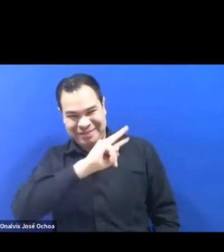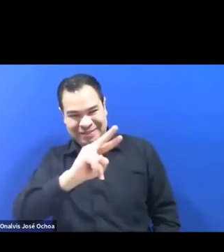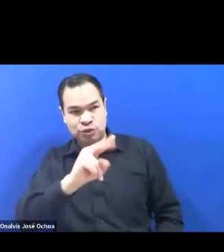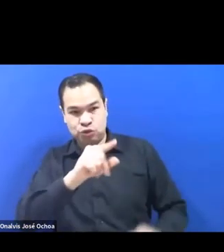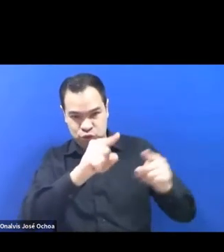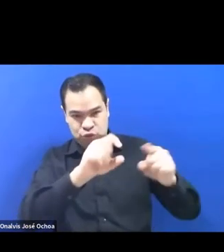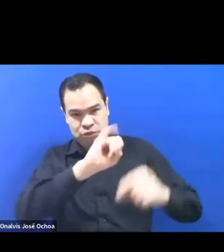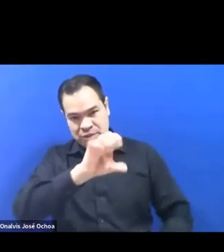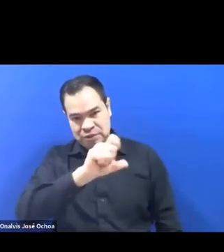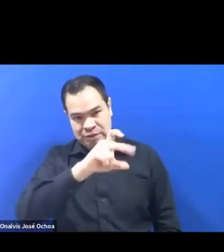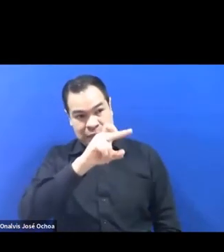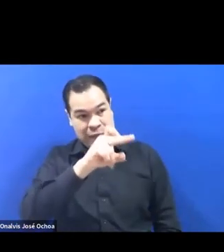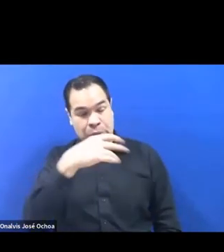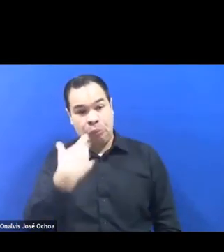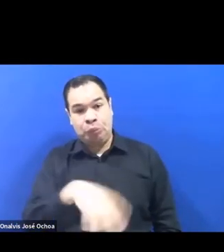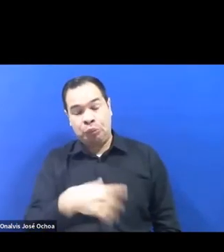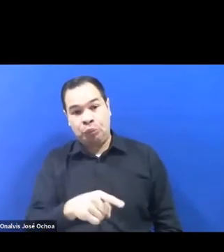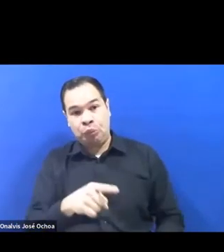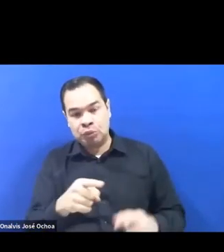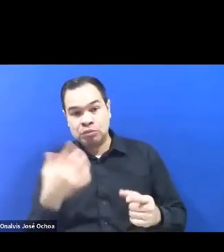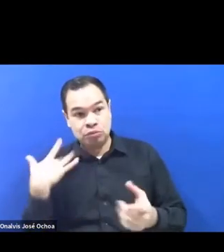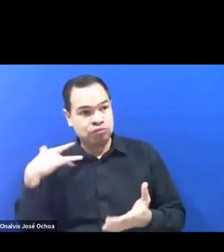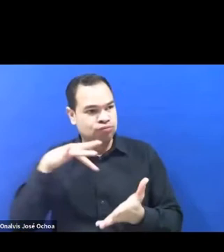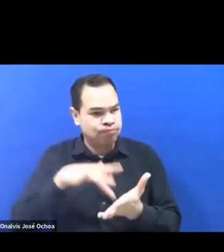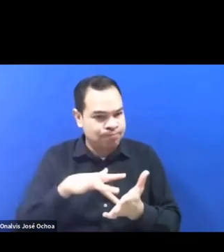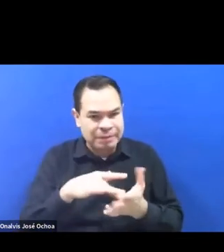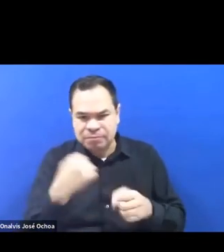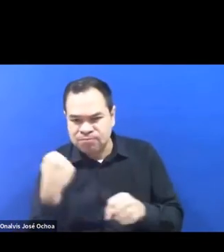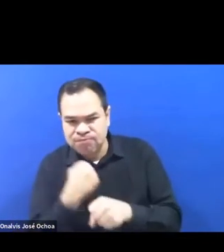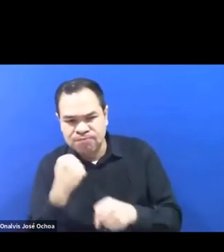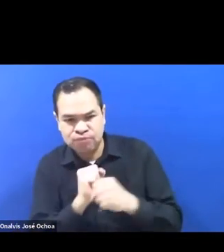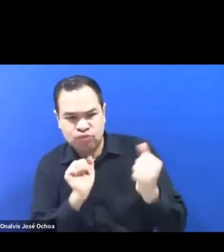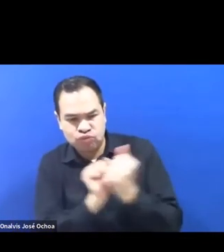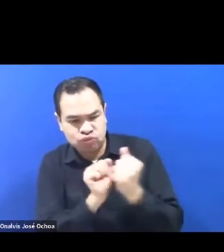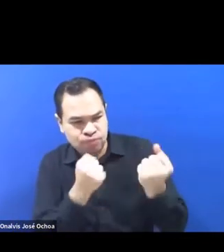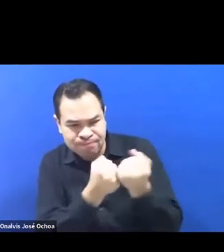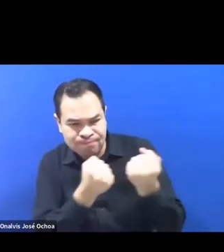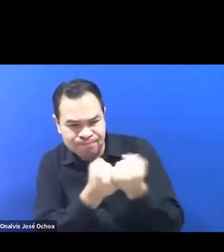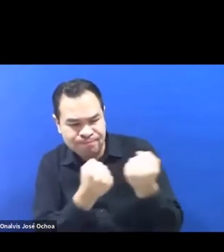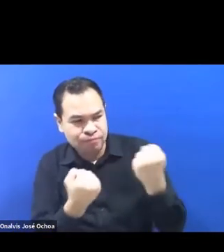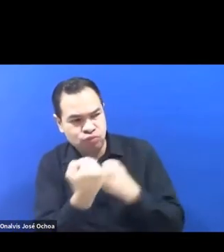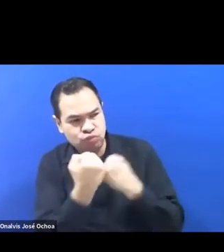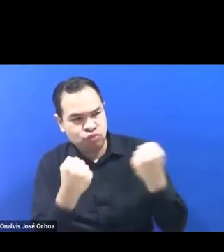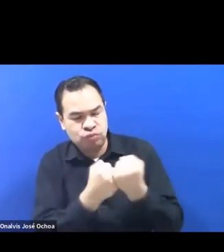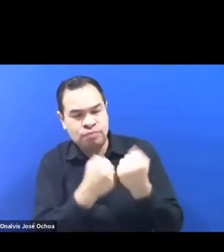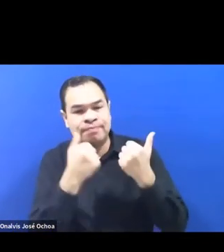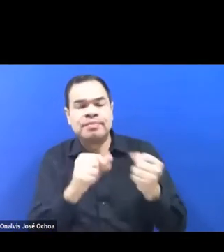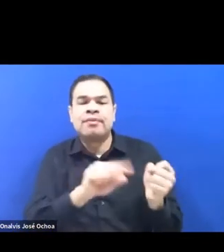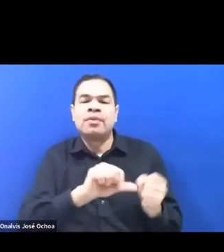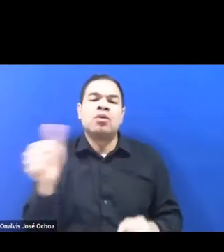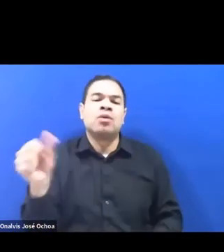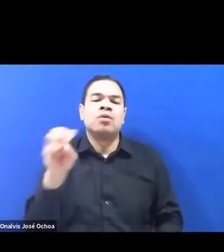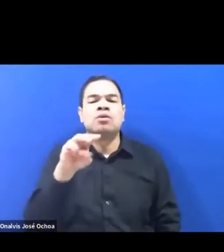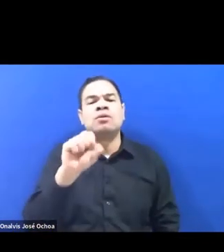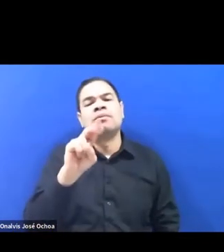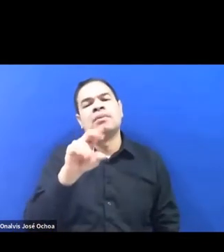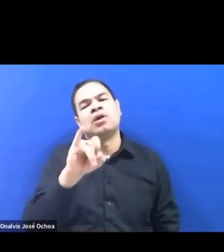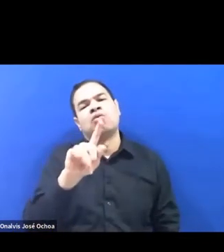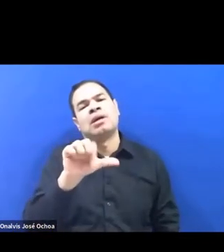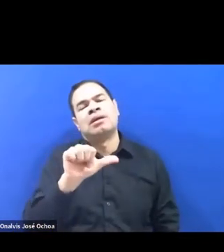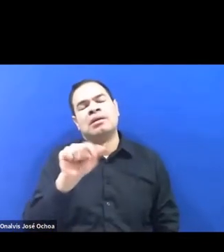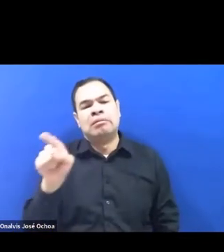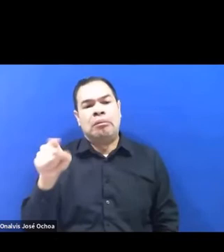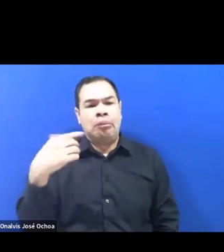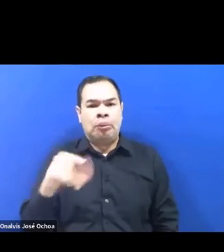placer siempre coincidir en estos espacios, seguir trabajando conjuntamente. Un saludo a la magistrada Ana Manuela Ochoa y a